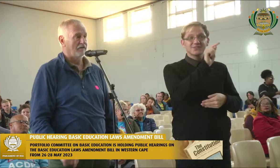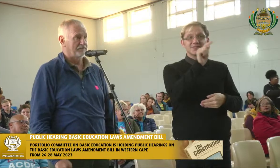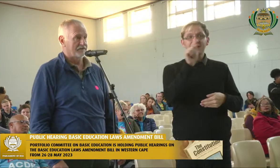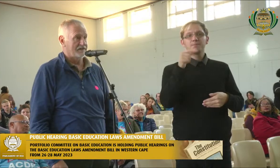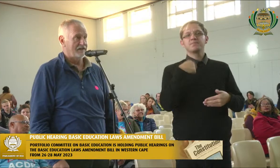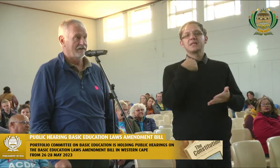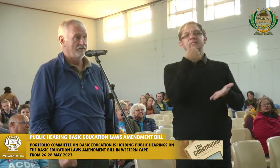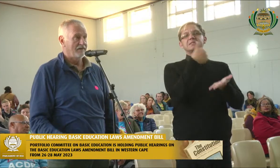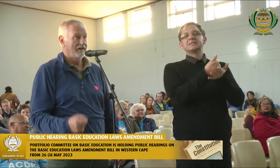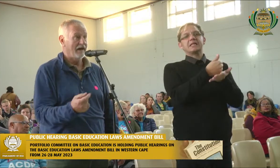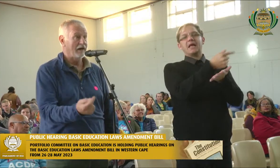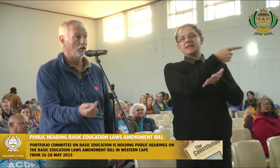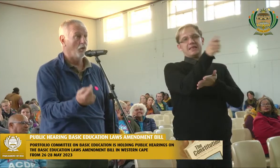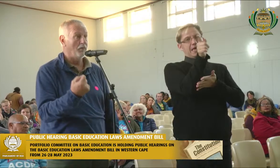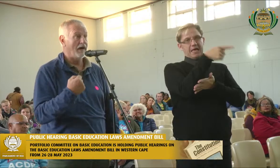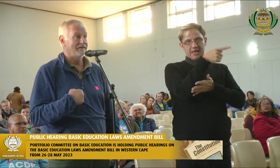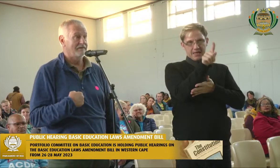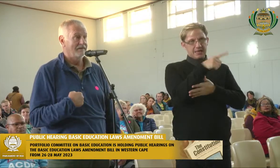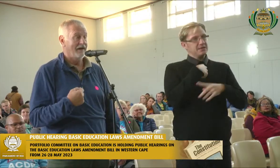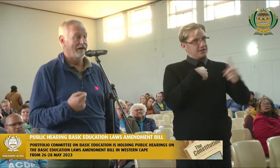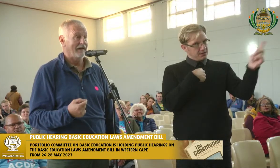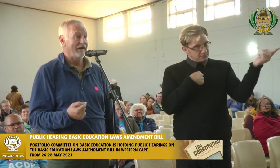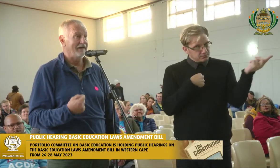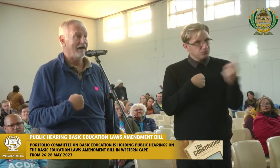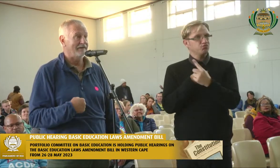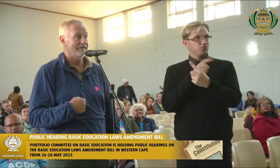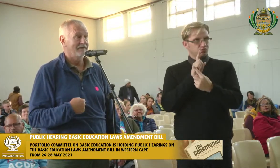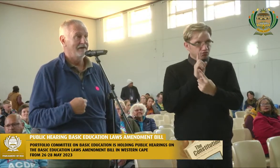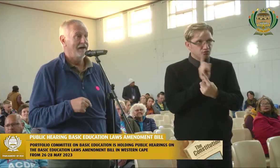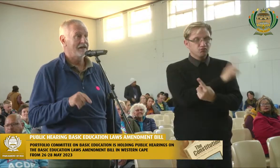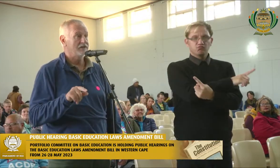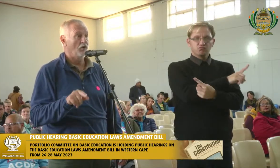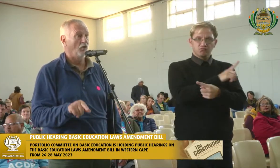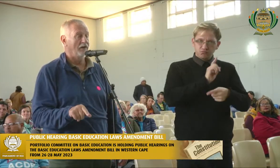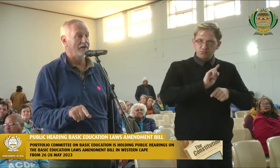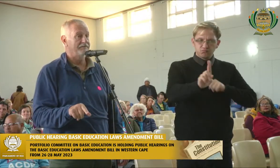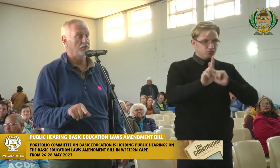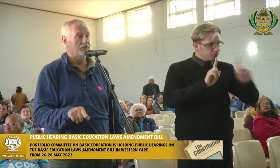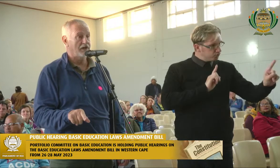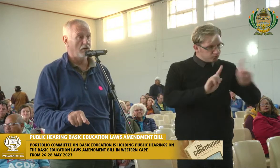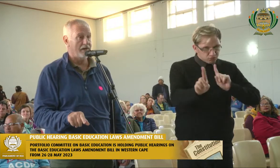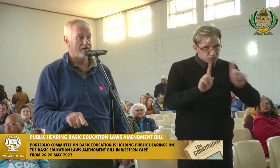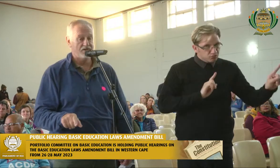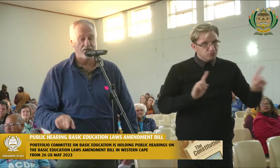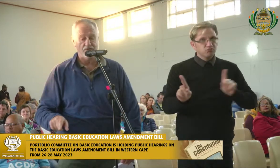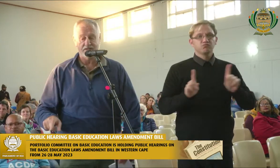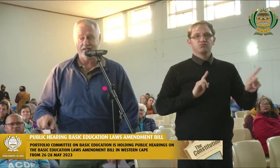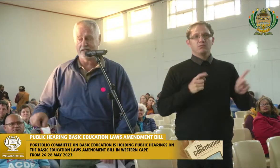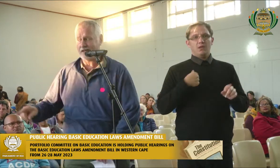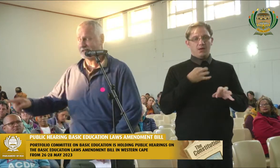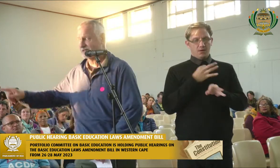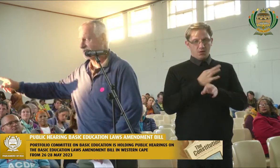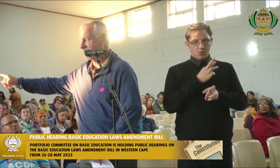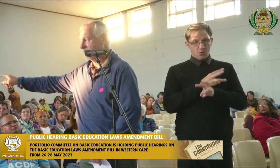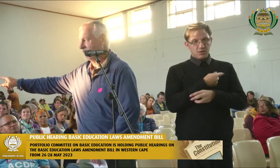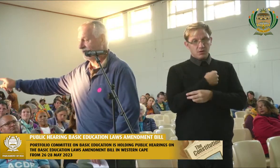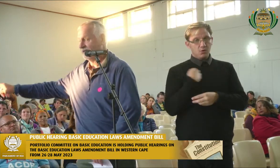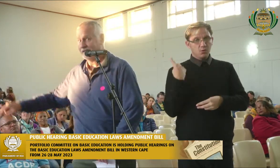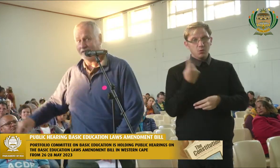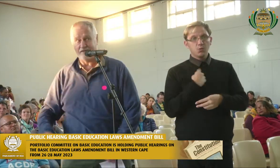daai tafels nie. Hulle kom uit, hulle ry uit. Hulle is in die oggende, want ons ouers, soos ons hier